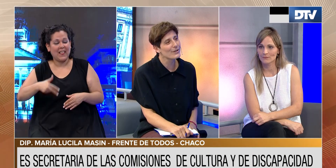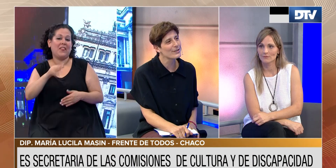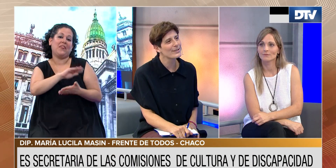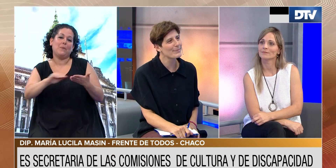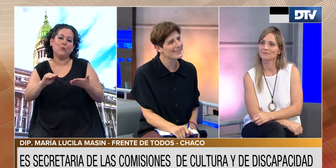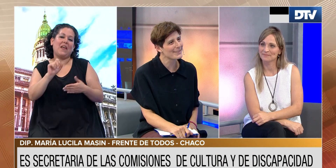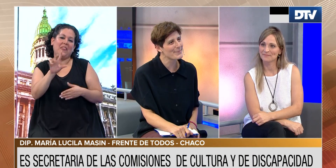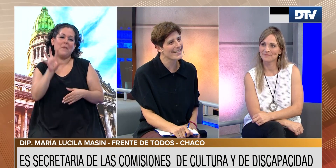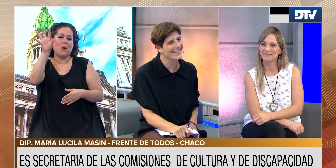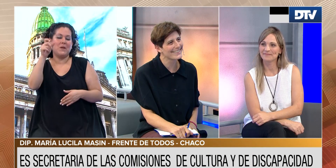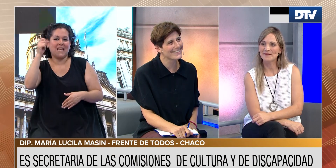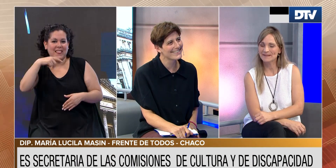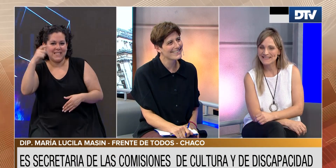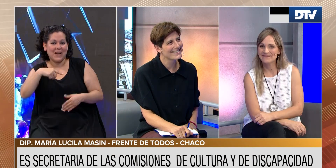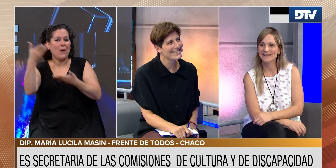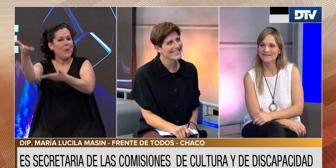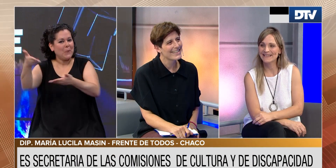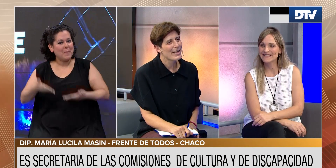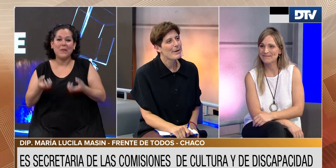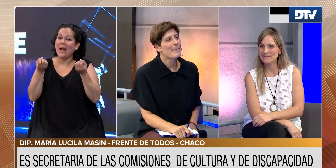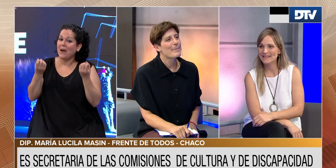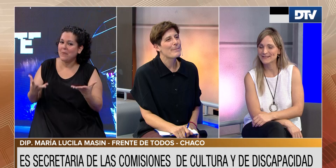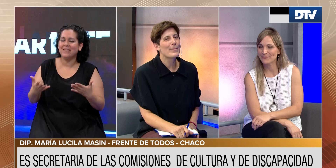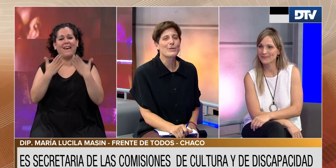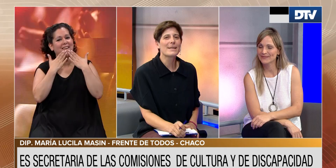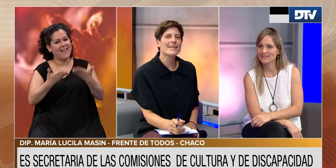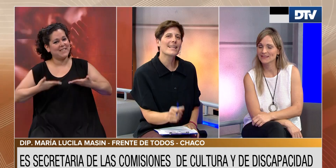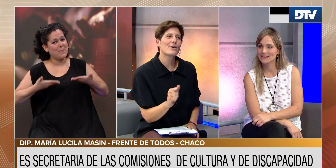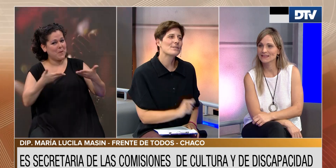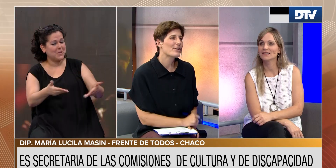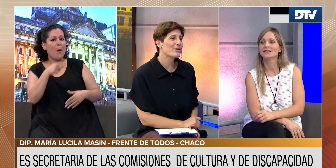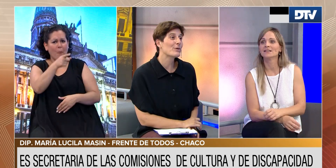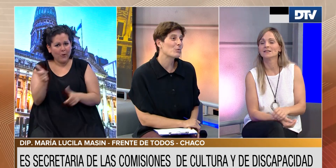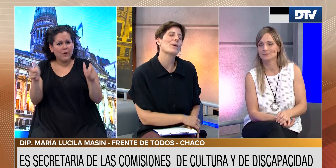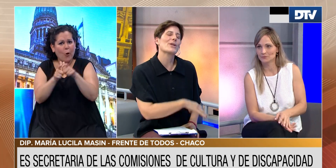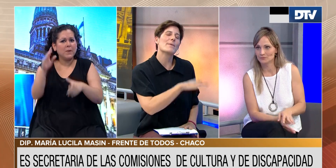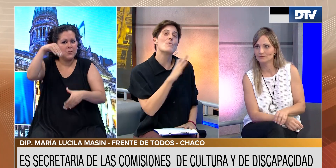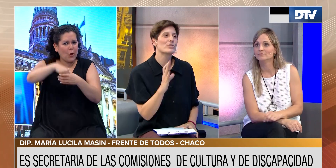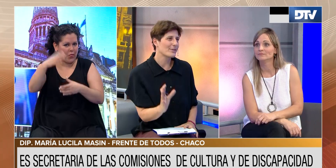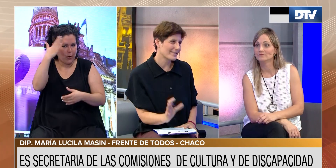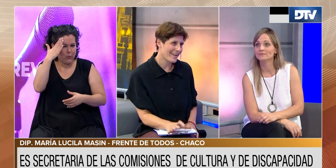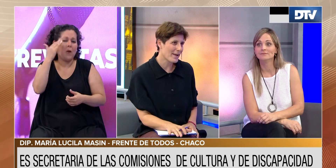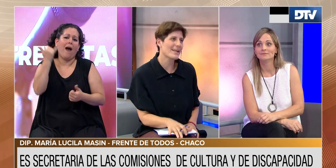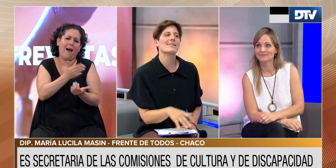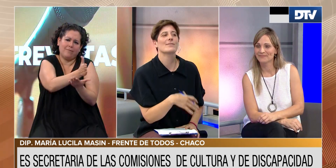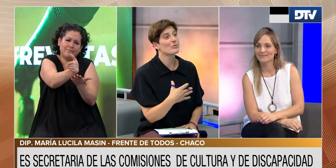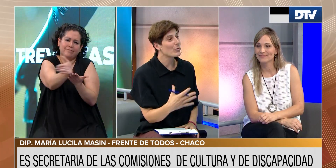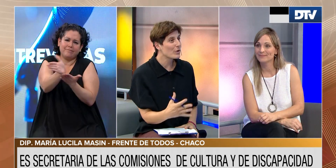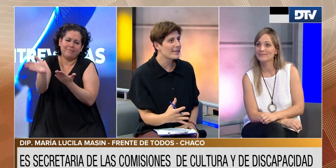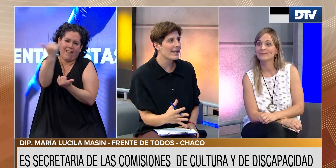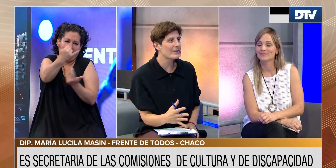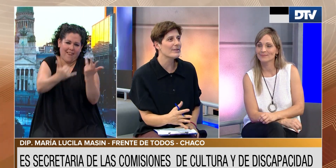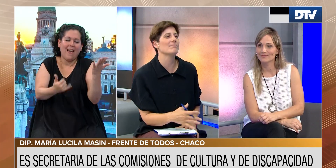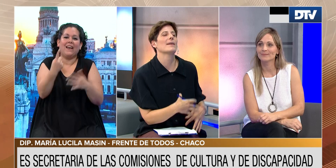provincia del Chaco. ¿Cómo estás? Bienvenida. ¿Cómo estás, Amanda? Muchas gracias por la invitación. Vos sos parte de la Comisión de Cultura. Bueno, haces muchas cosas en la Cámara, ya es tu